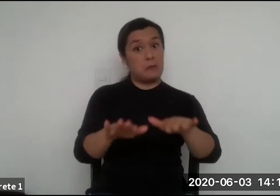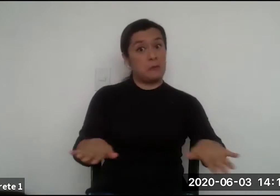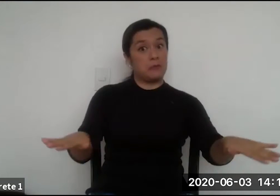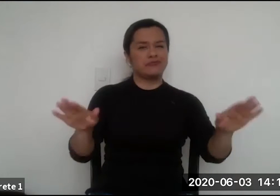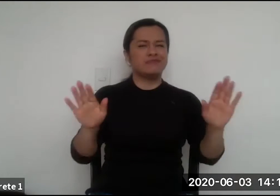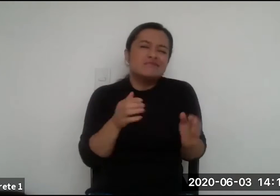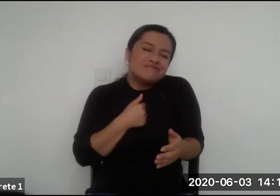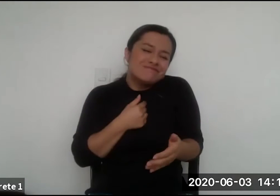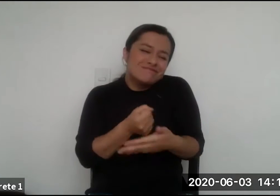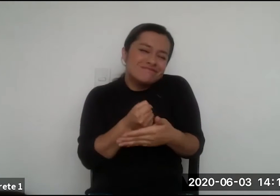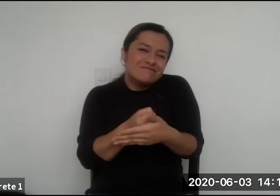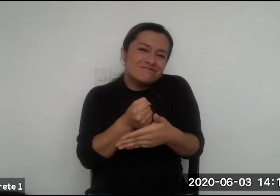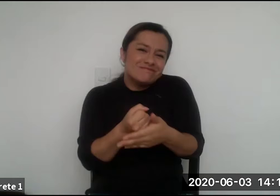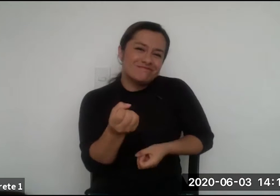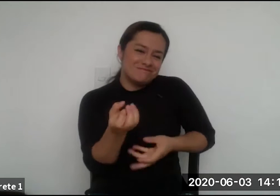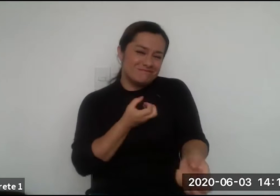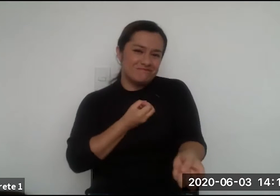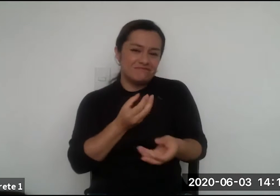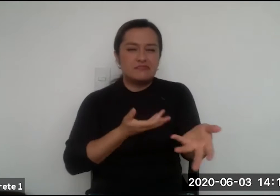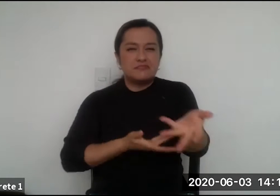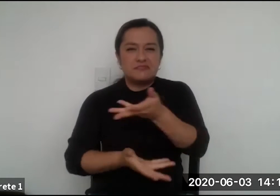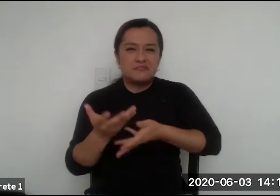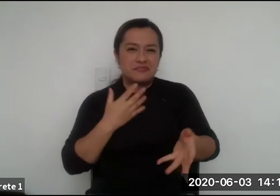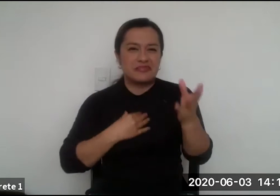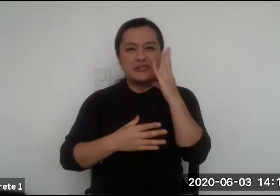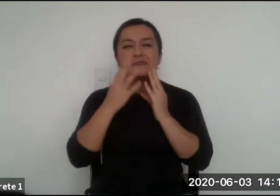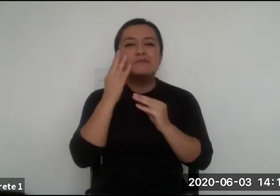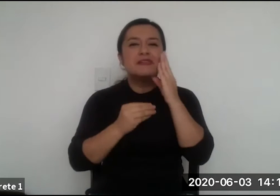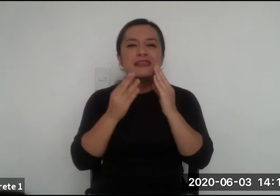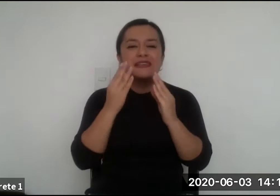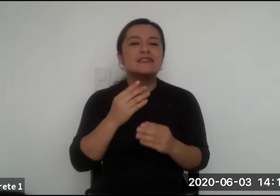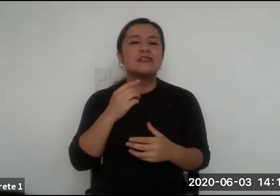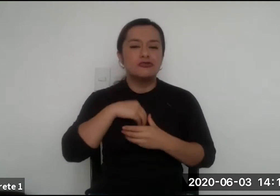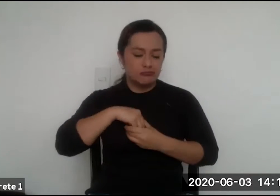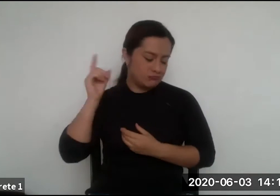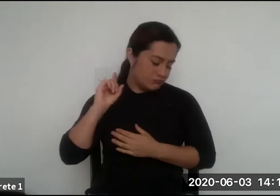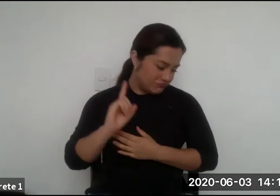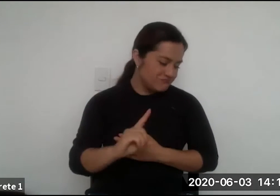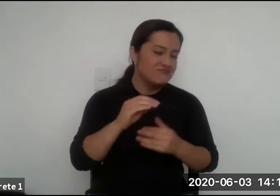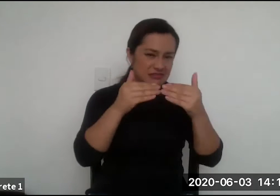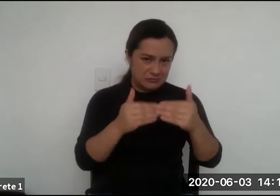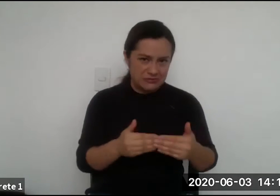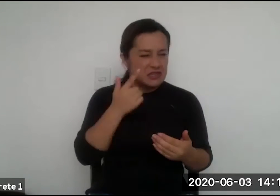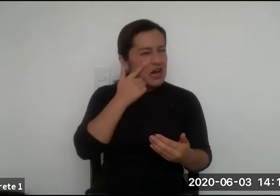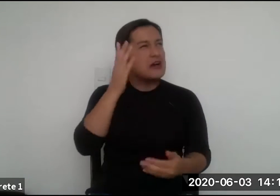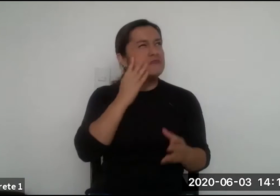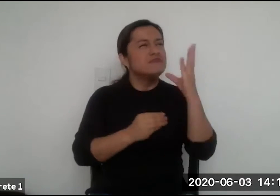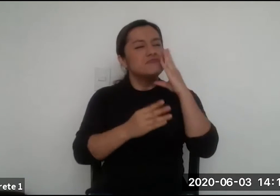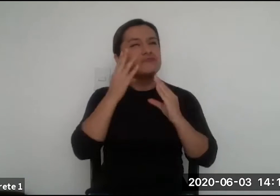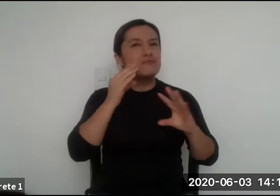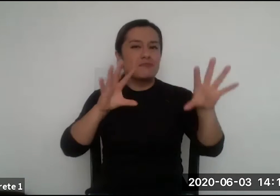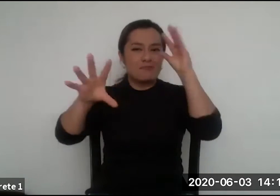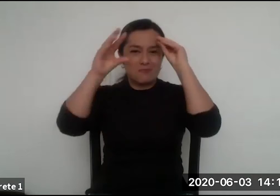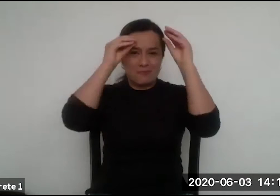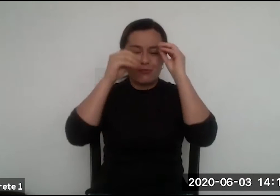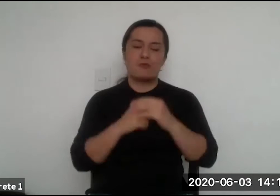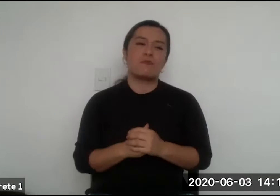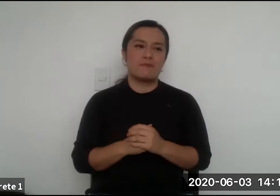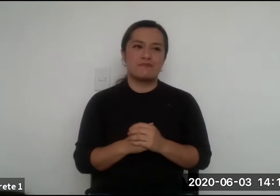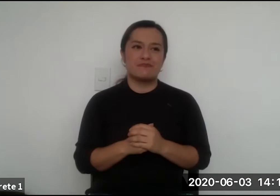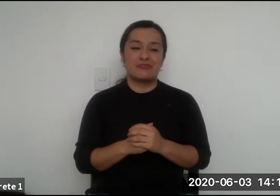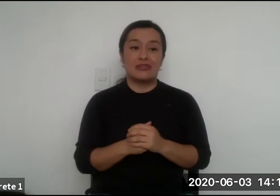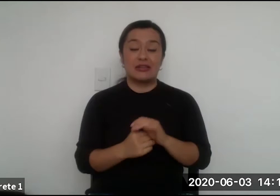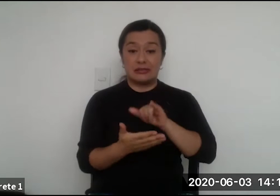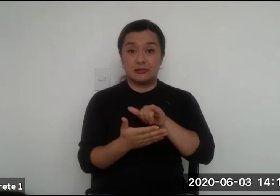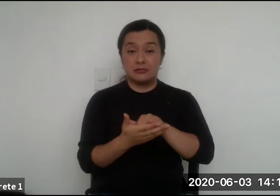y compartir desde la experiencia y mi trayectoria vital con la discapacidad, ¿no? Y en este sentido, pues